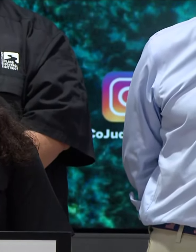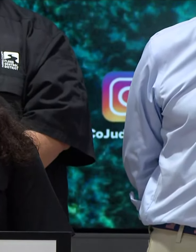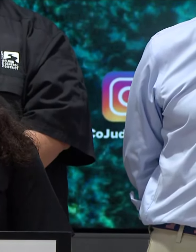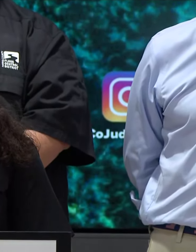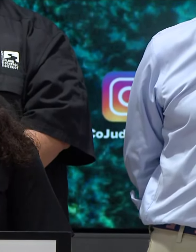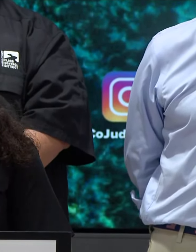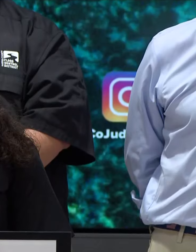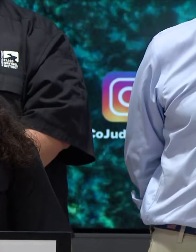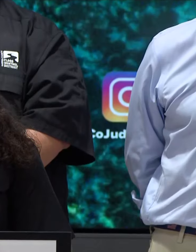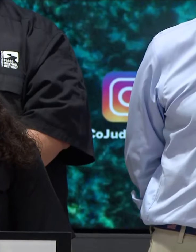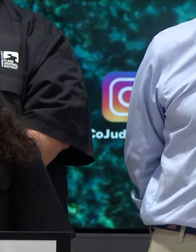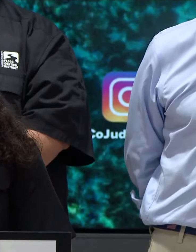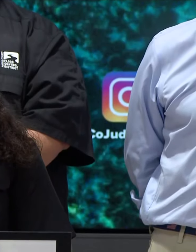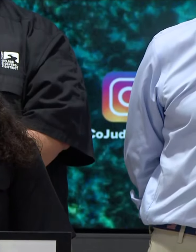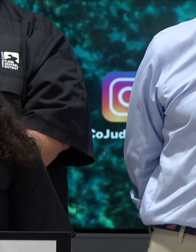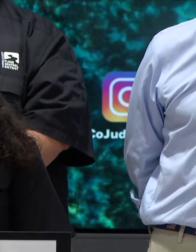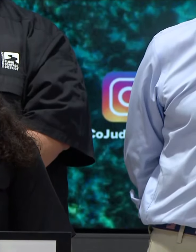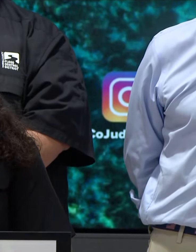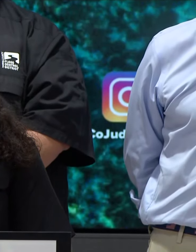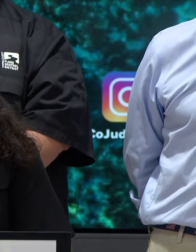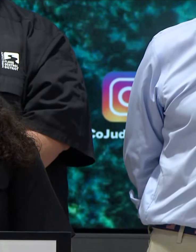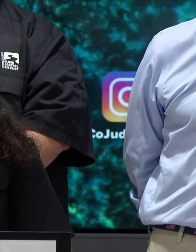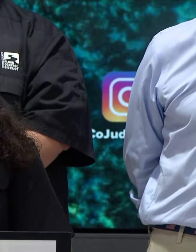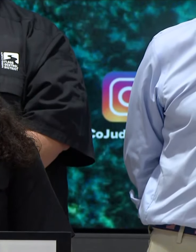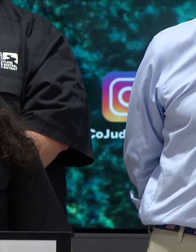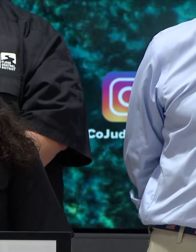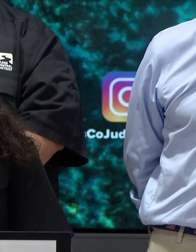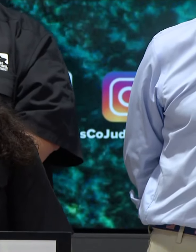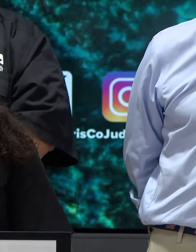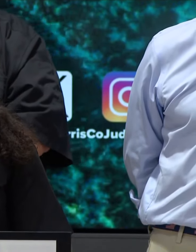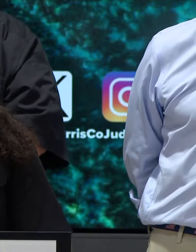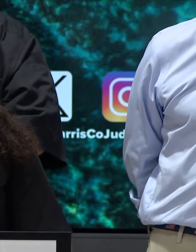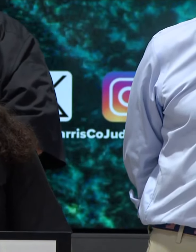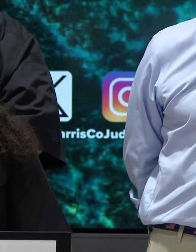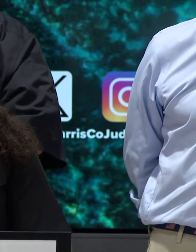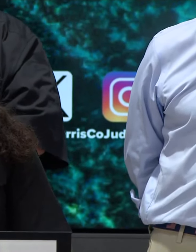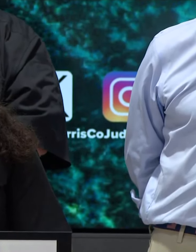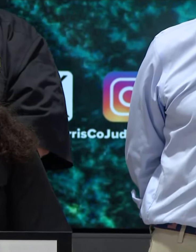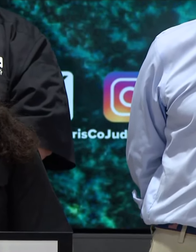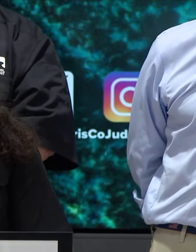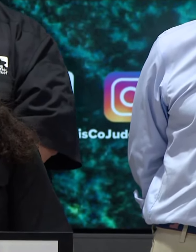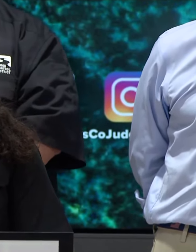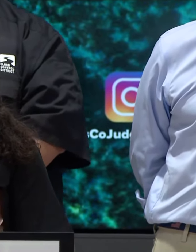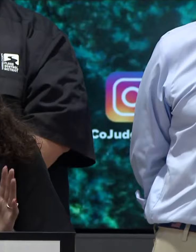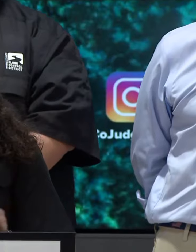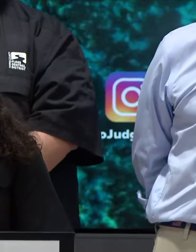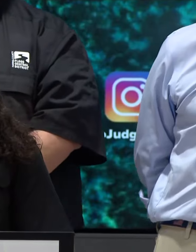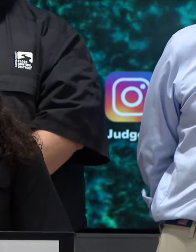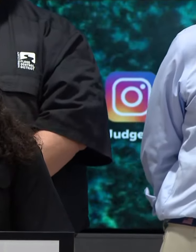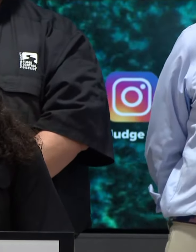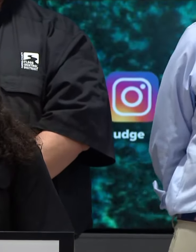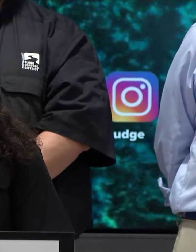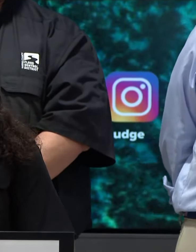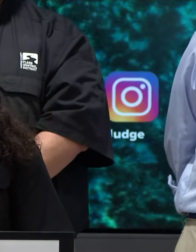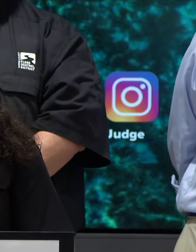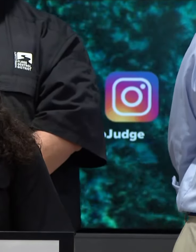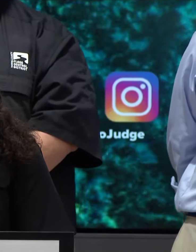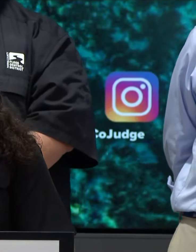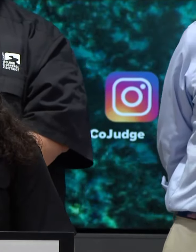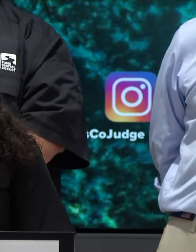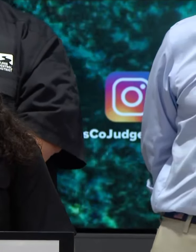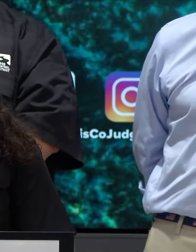miembros de la comunidad que han sufrido dos o tres veces con esta. Entonces, en solo los últimos dos